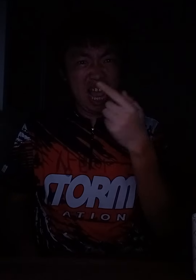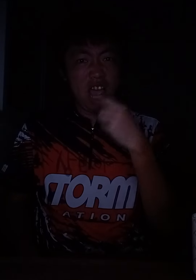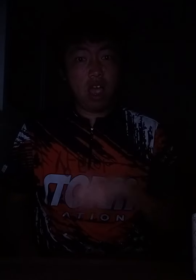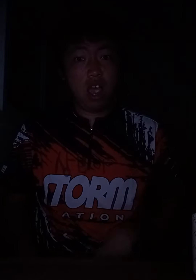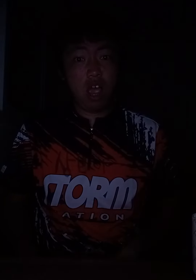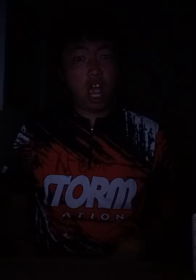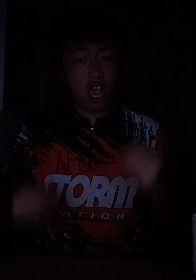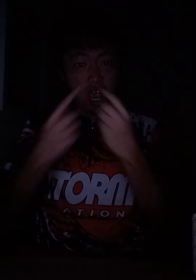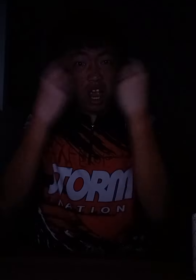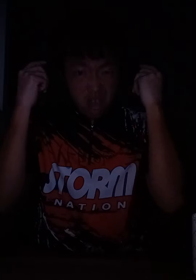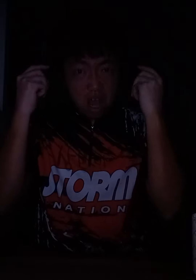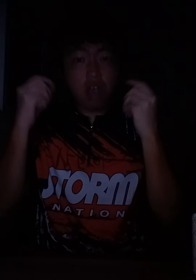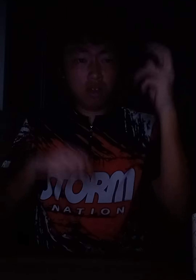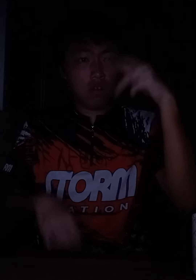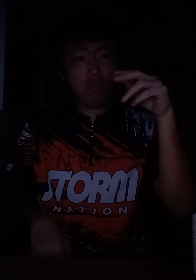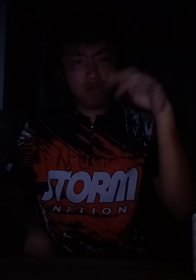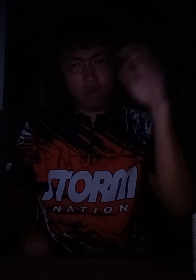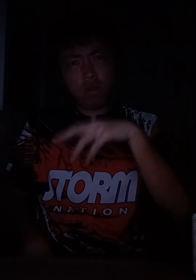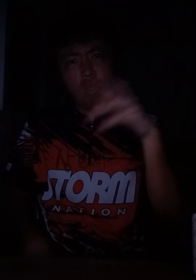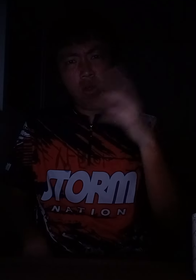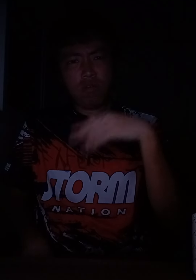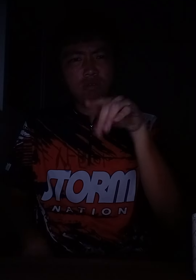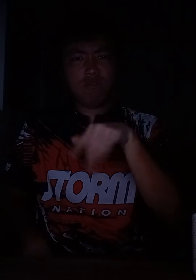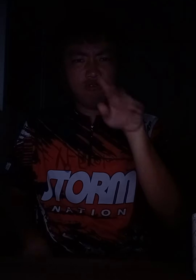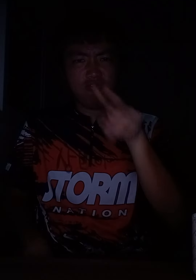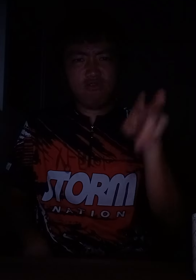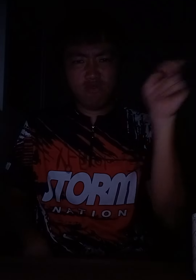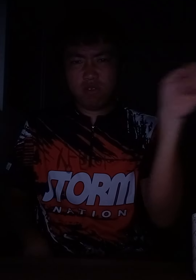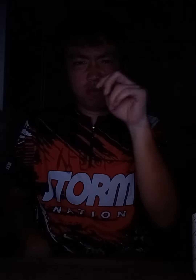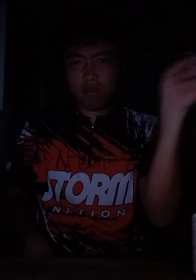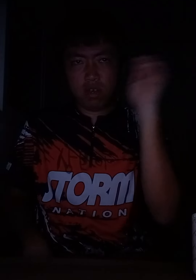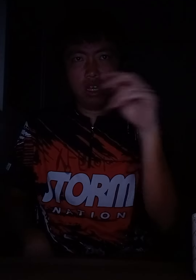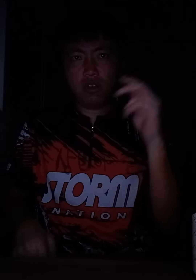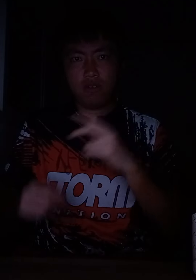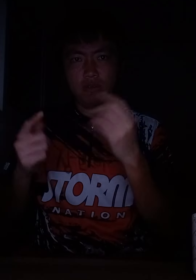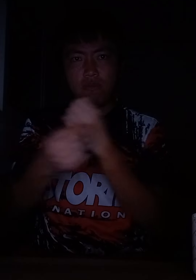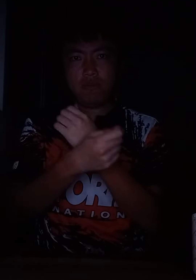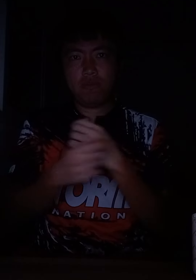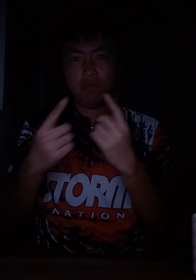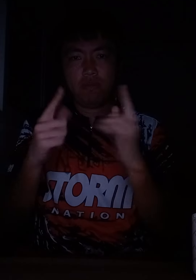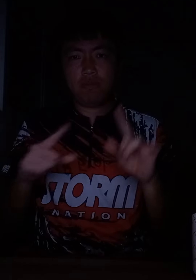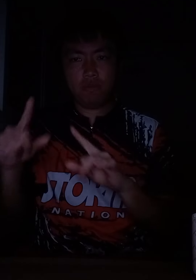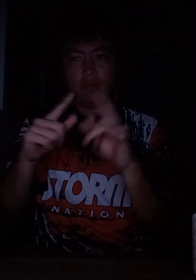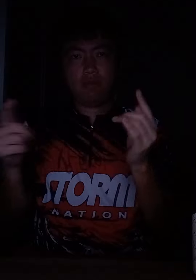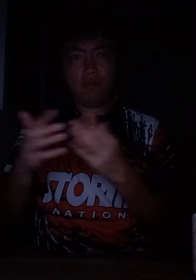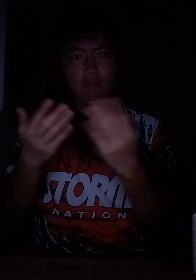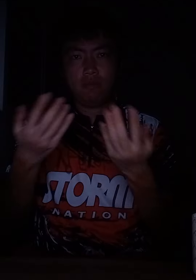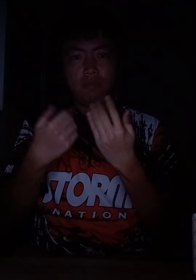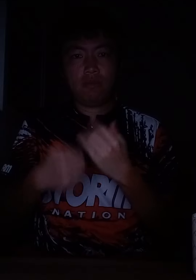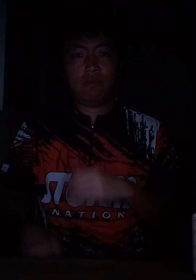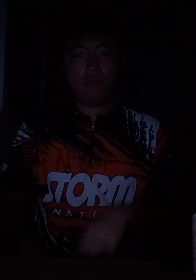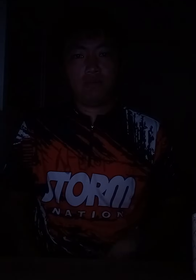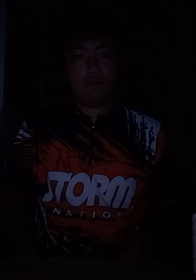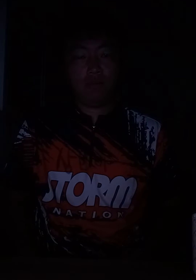마스크를 쓰라는 지적에 분을 못 이겨 승객 2명을 폭행했다가 체포돼 오늘 구속영장 심사를 받았습니다.